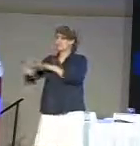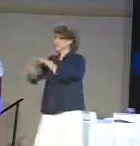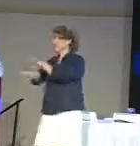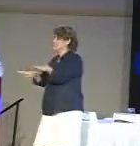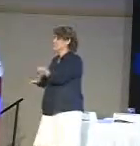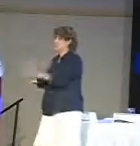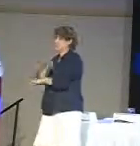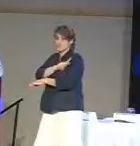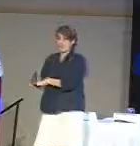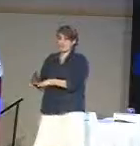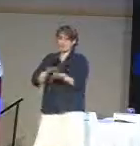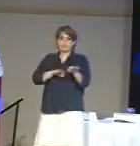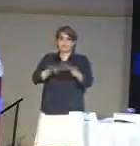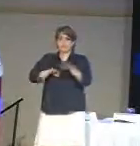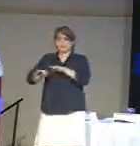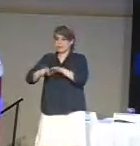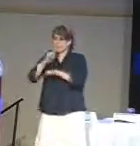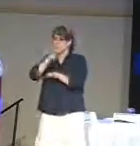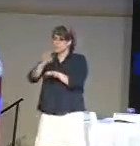mal.